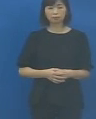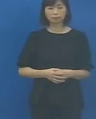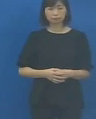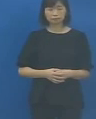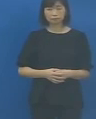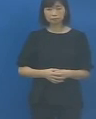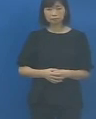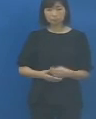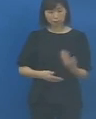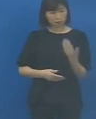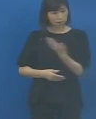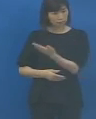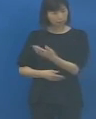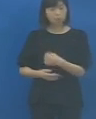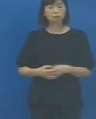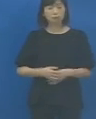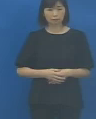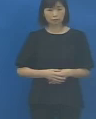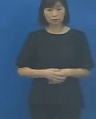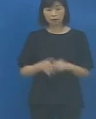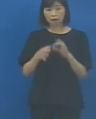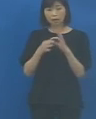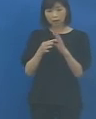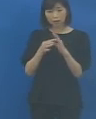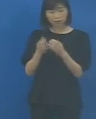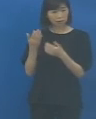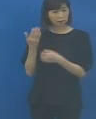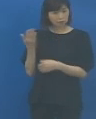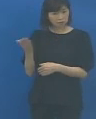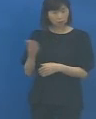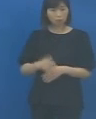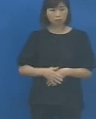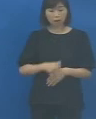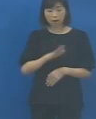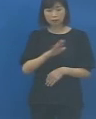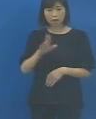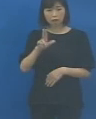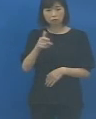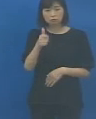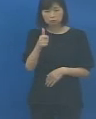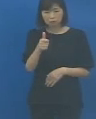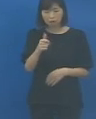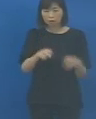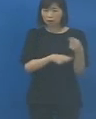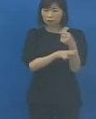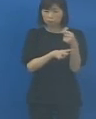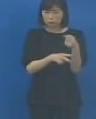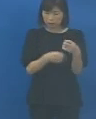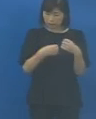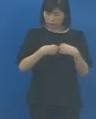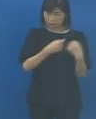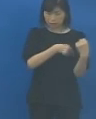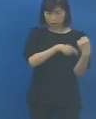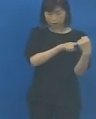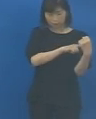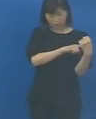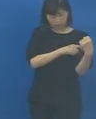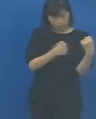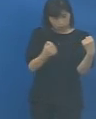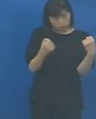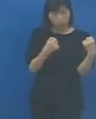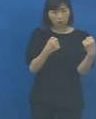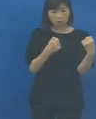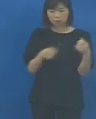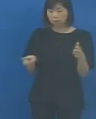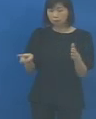すみません、日本海新聞浜田です。知事、関連してお伺いします。ちょっとデルタ株のですね、感染力の高さっていうのがちょっとこれまでのケースと相当違うっ